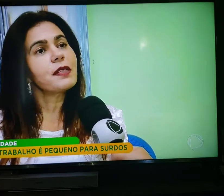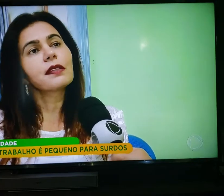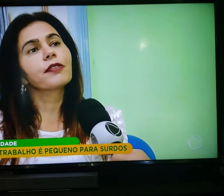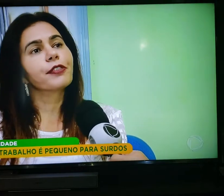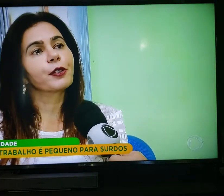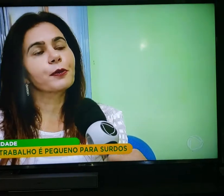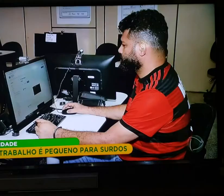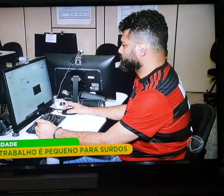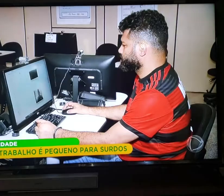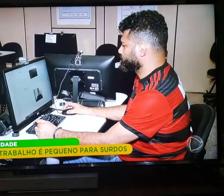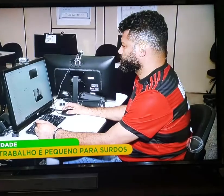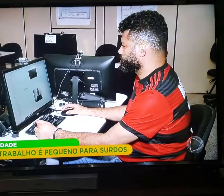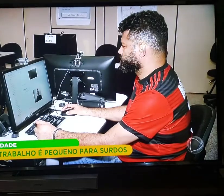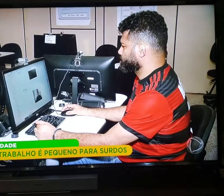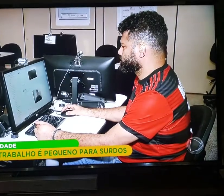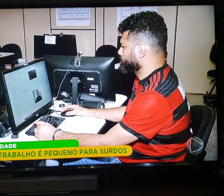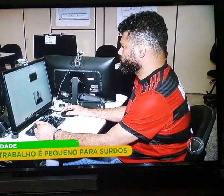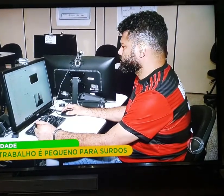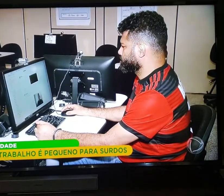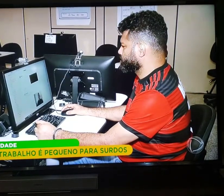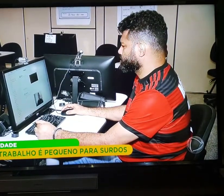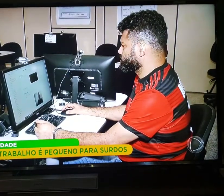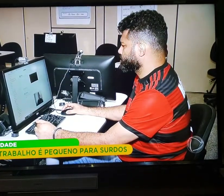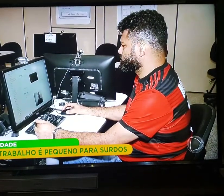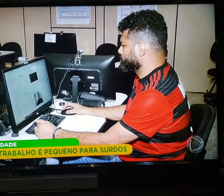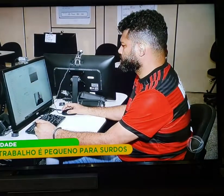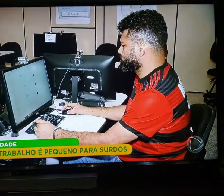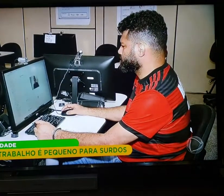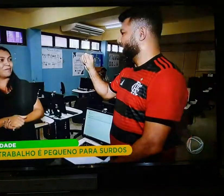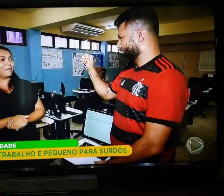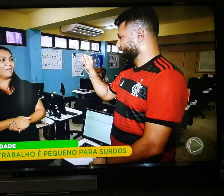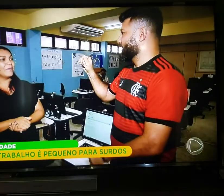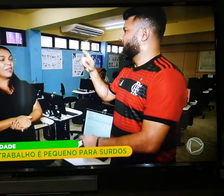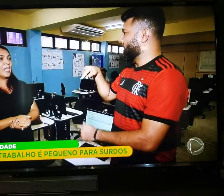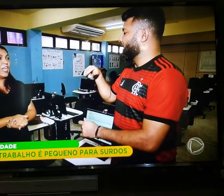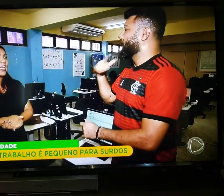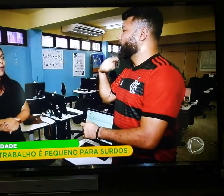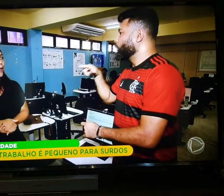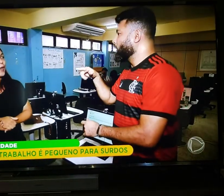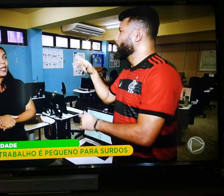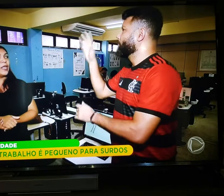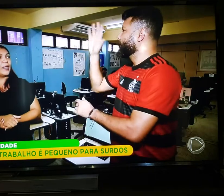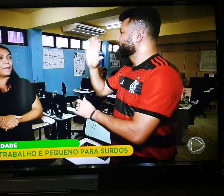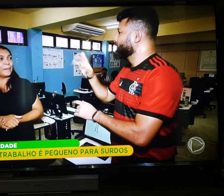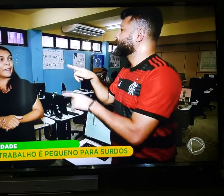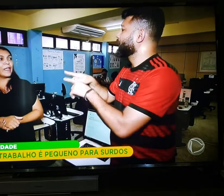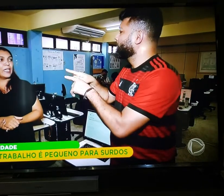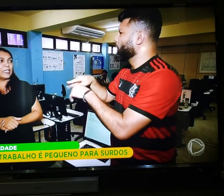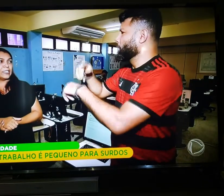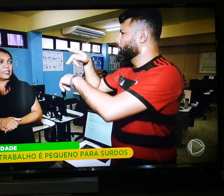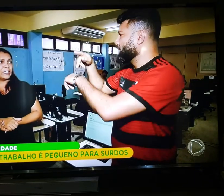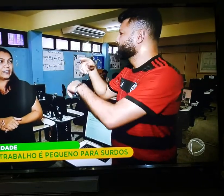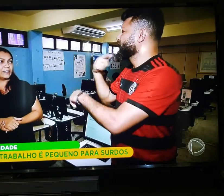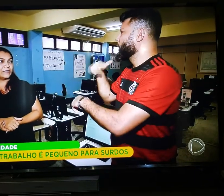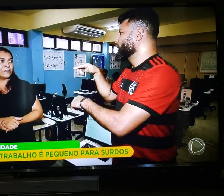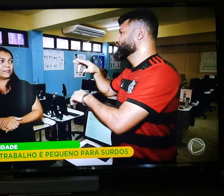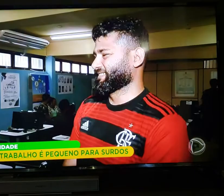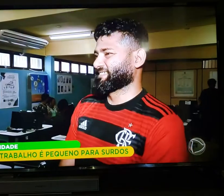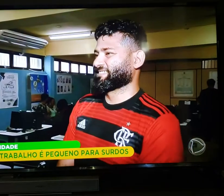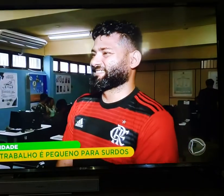específico. O Flávio procurou se aperfeiçoar. Hoje é formado em letras e é dentro da sala de aula que